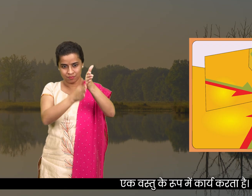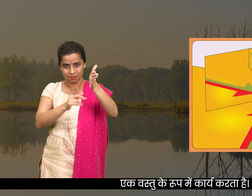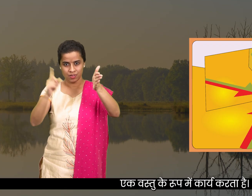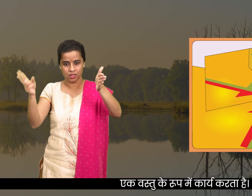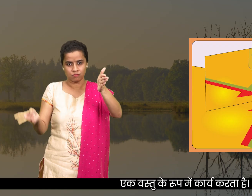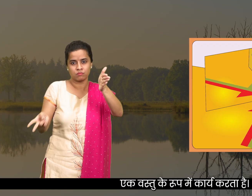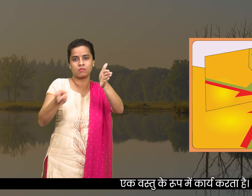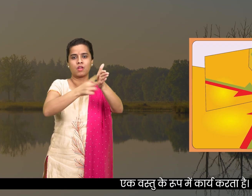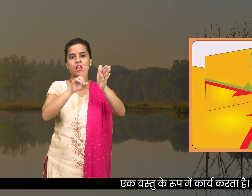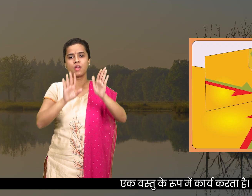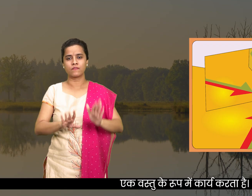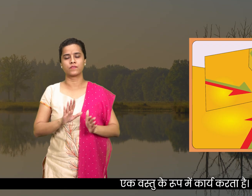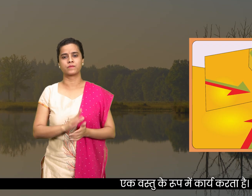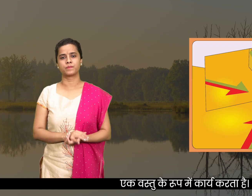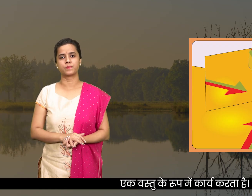करता है।